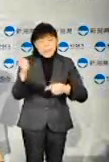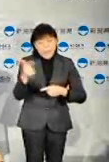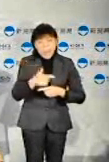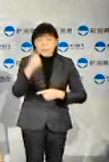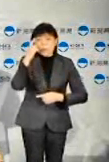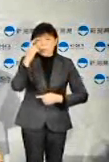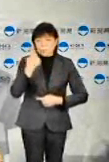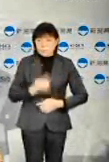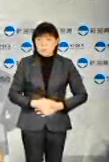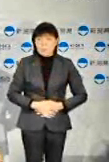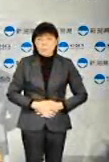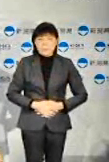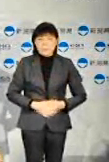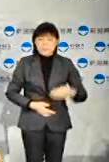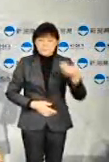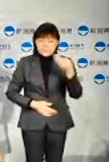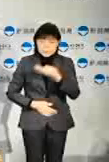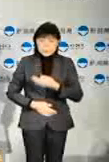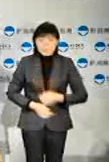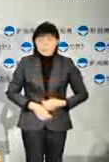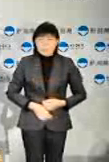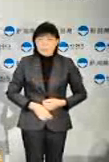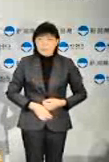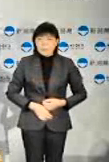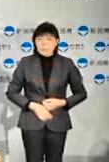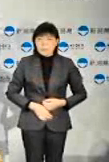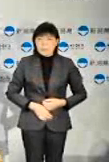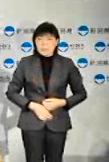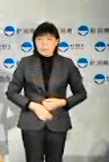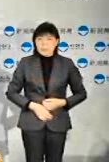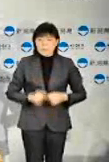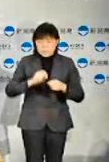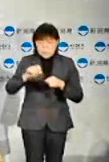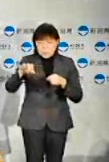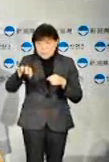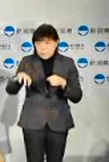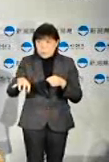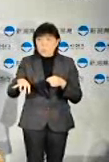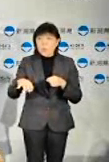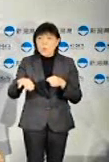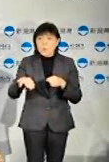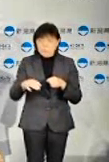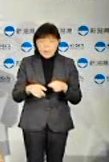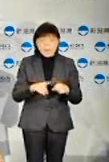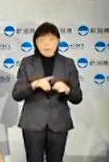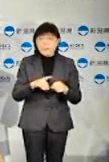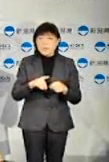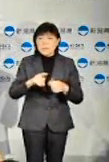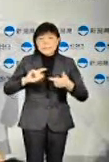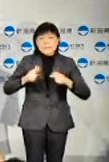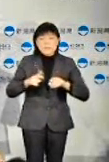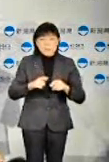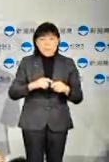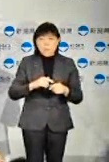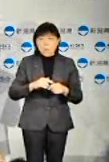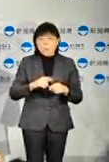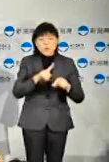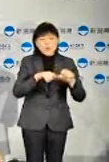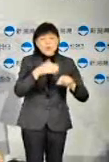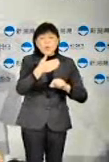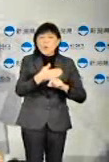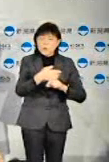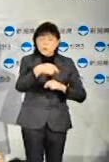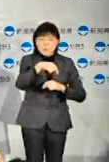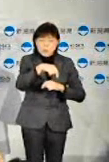っています。 まあ、過疎地ではなくてもその例えば新潟市の中央区、まあ、この都心、まあ、エリアで